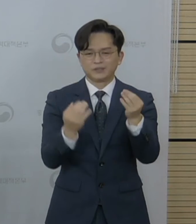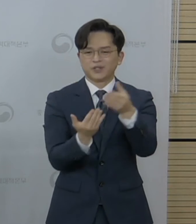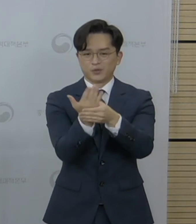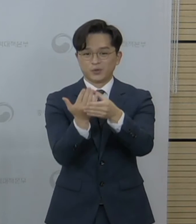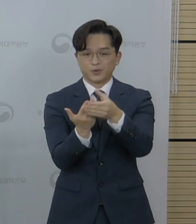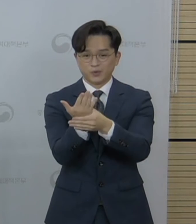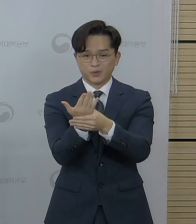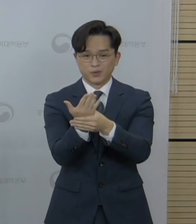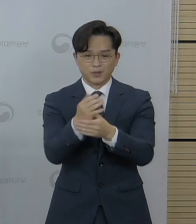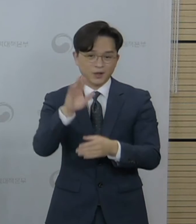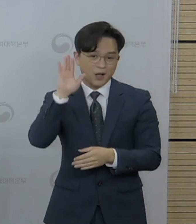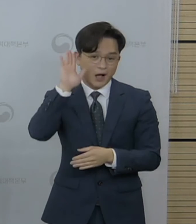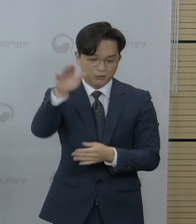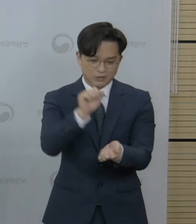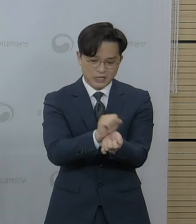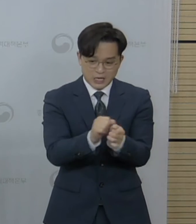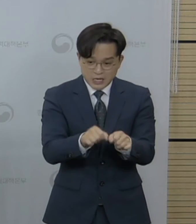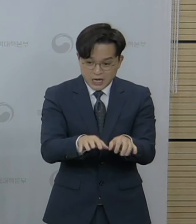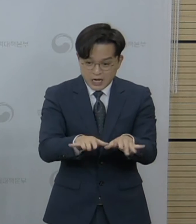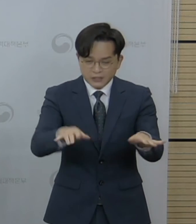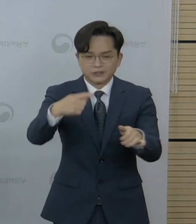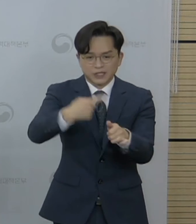지속적으로 발생할 것으로 예상합니다.